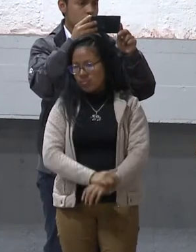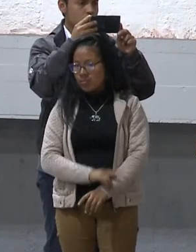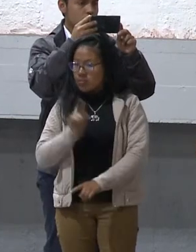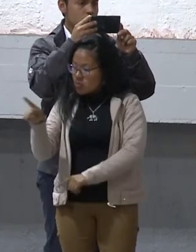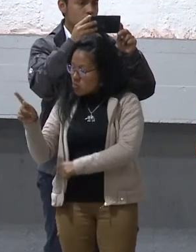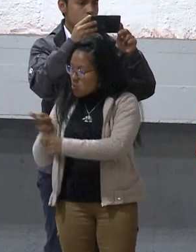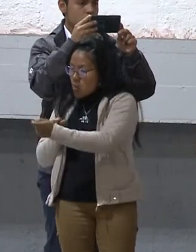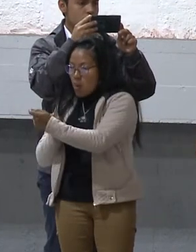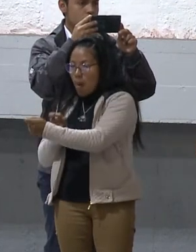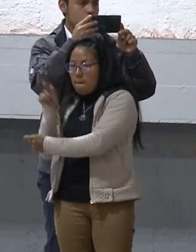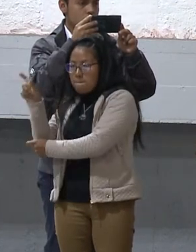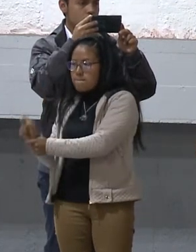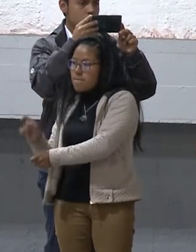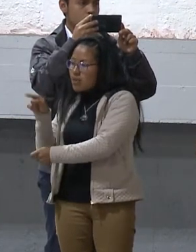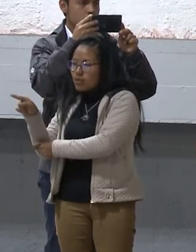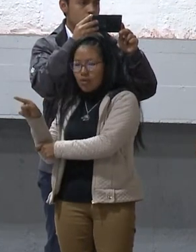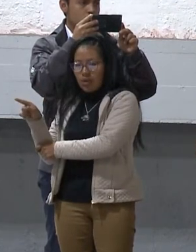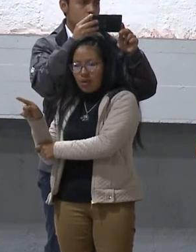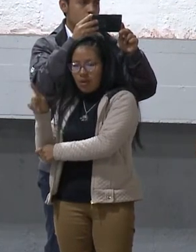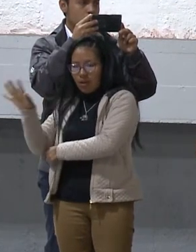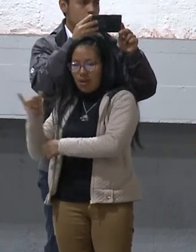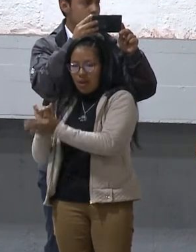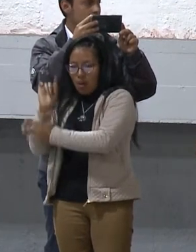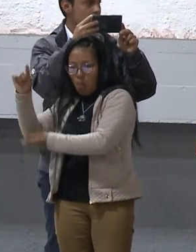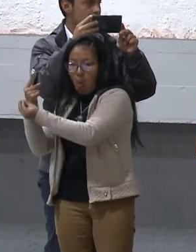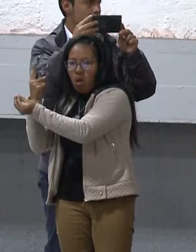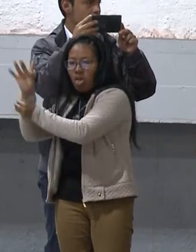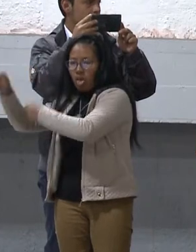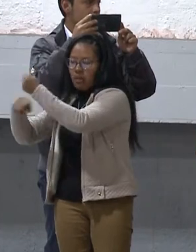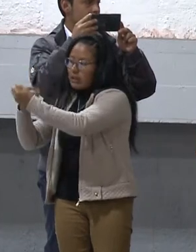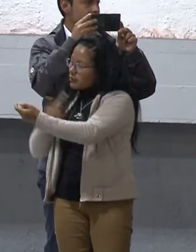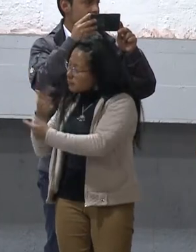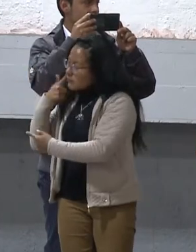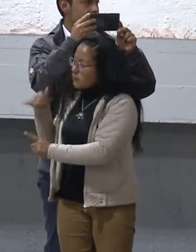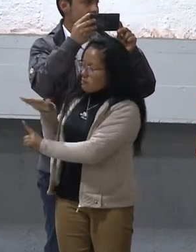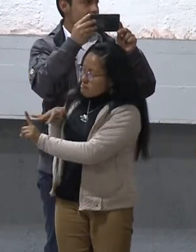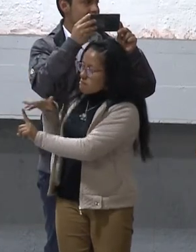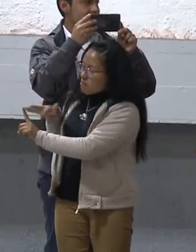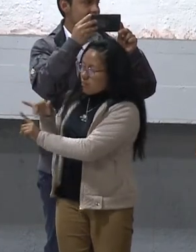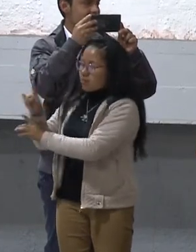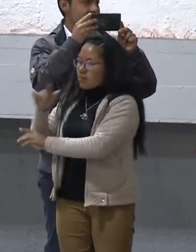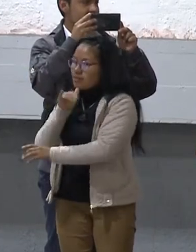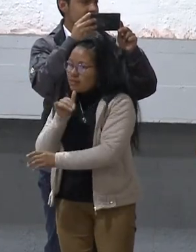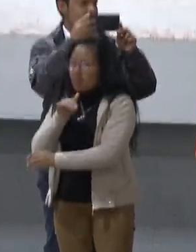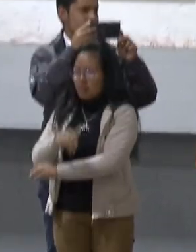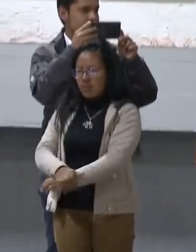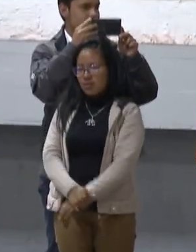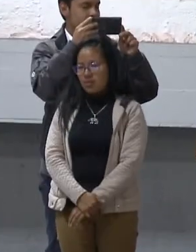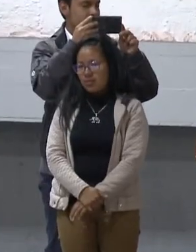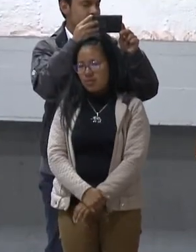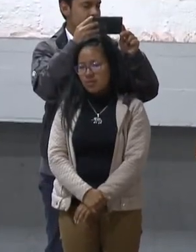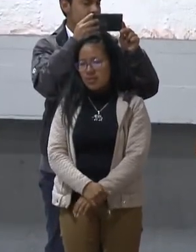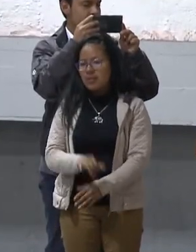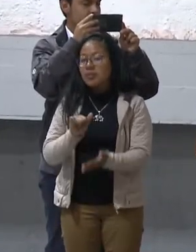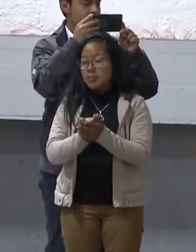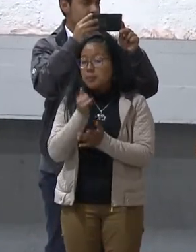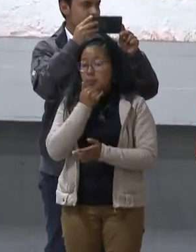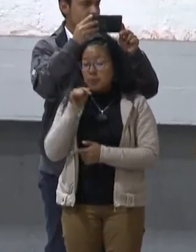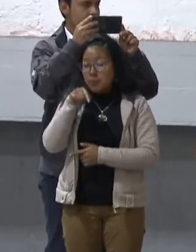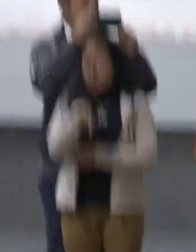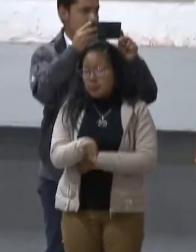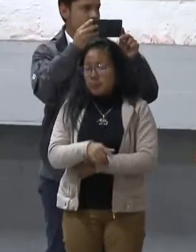de que ese no es el camino pero que no cunda el pesimismo estamos aquí